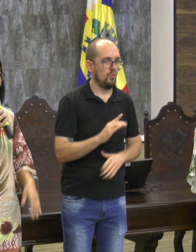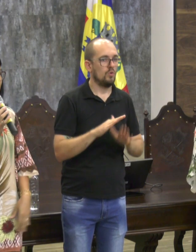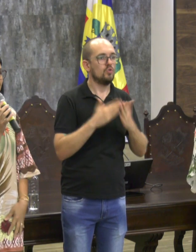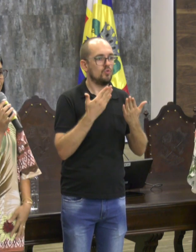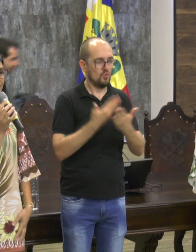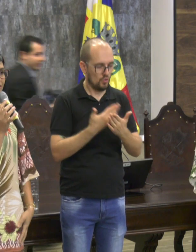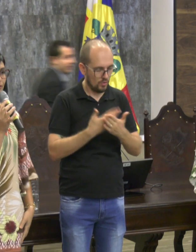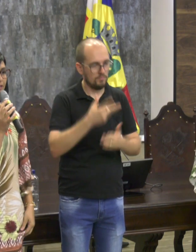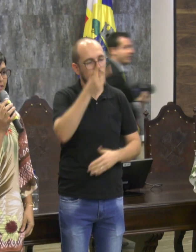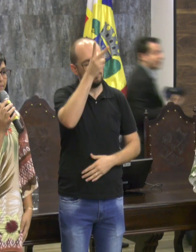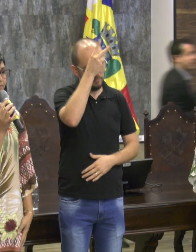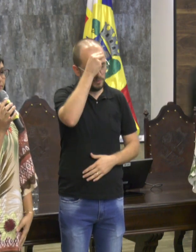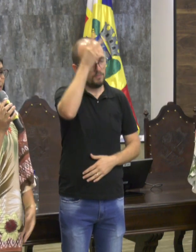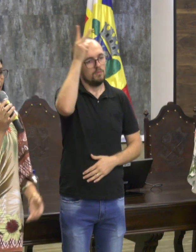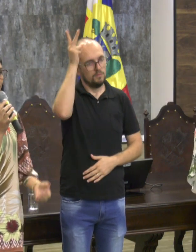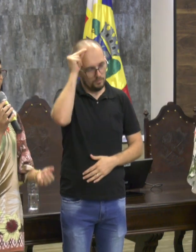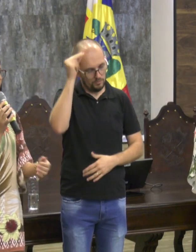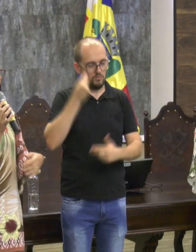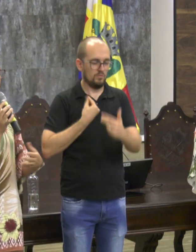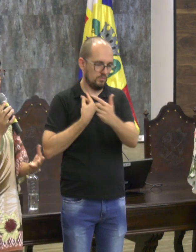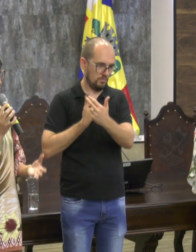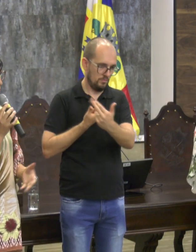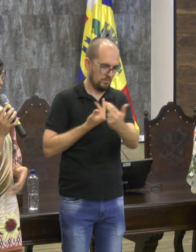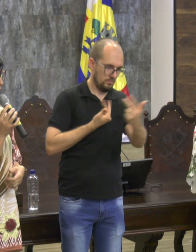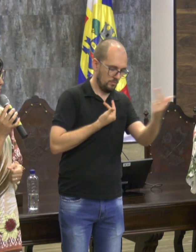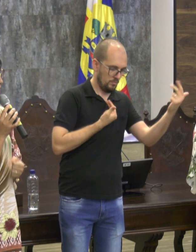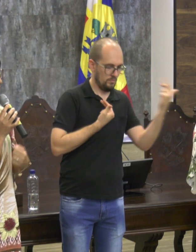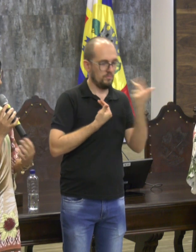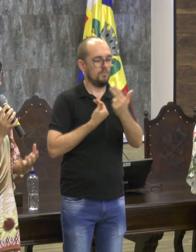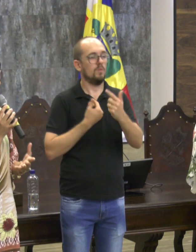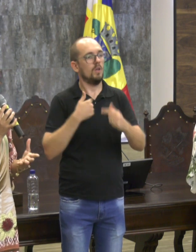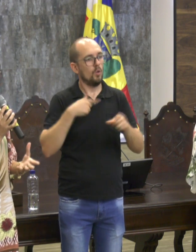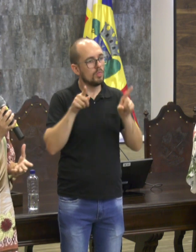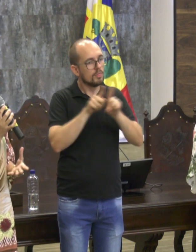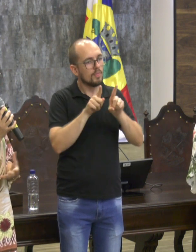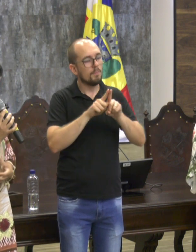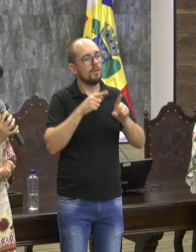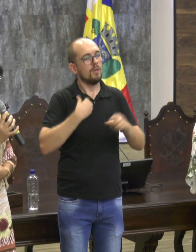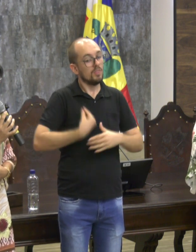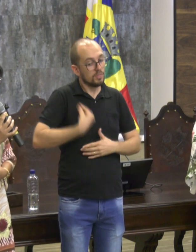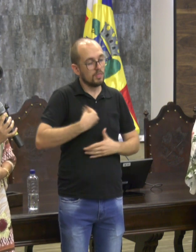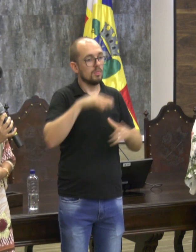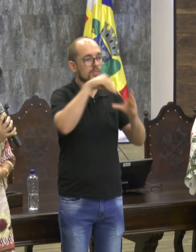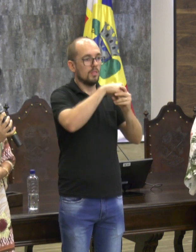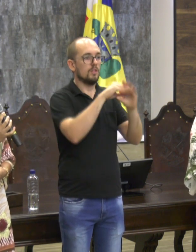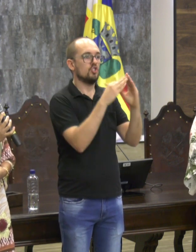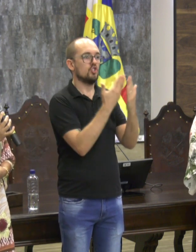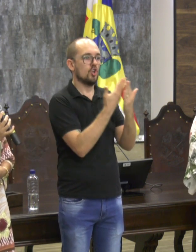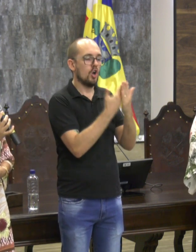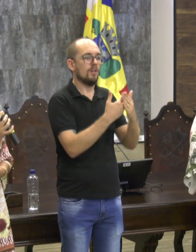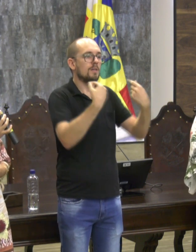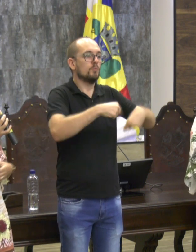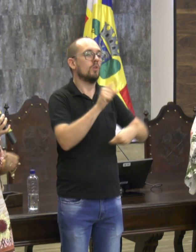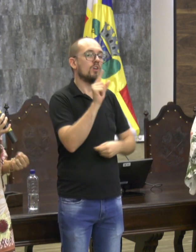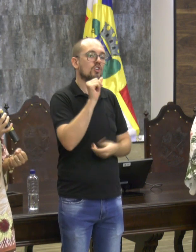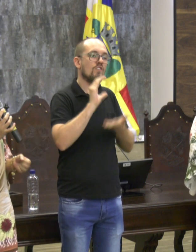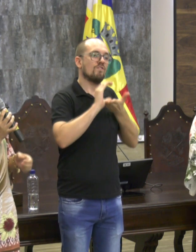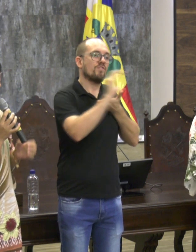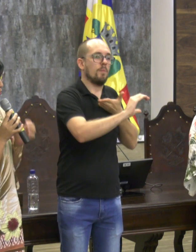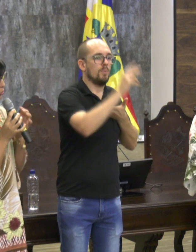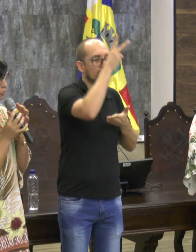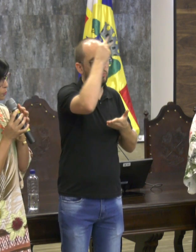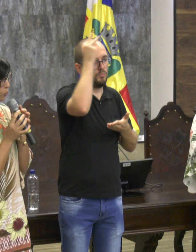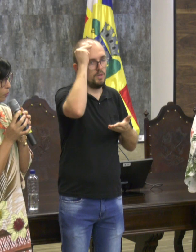sou diretora de uma escola que vive de recursos públicos. Quando a gente vive